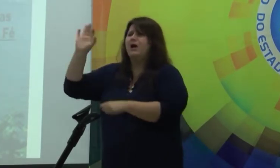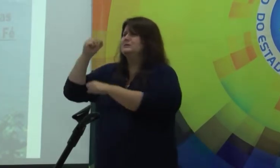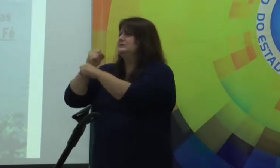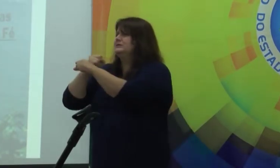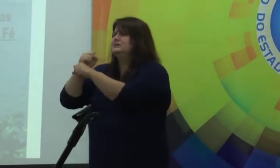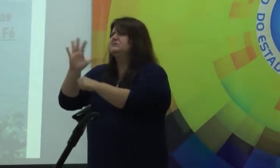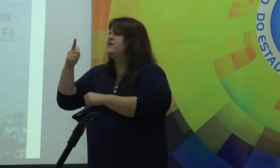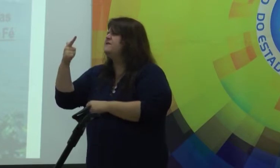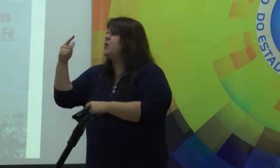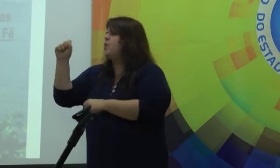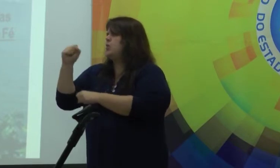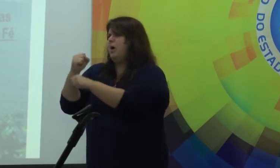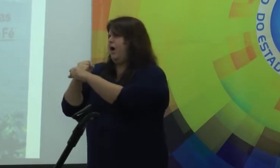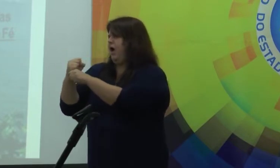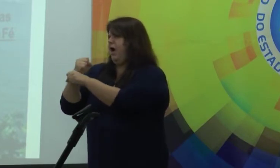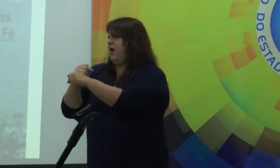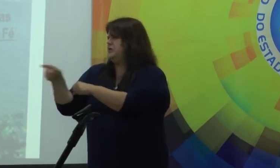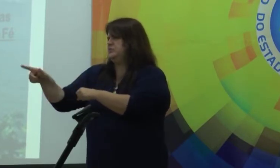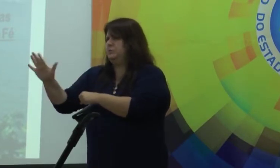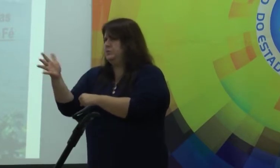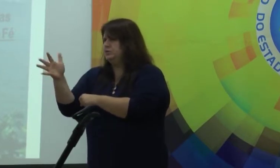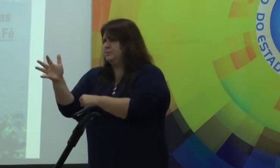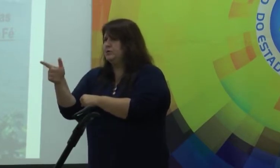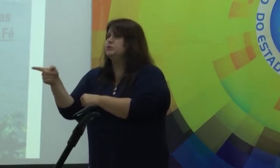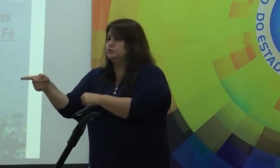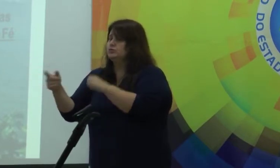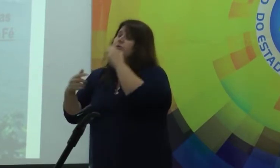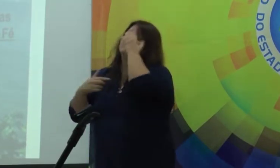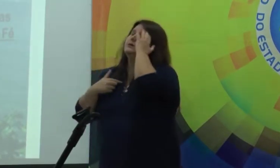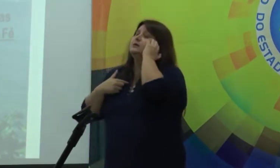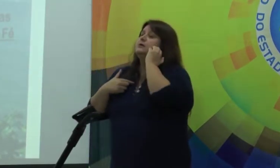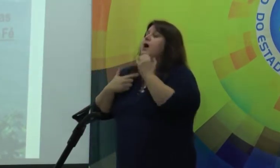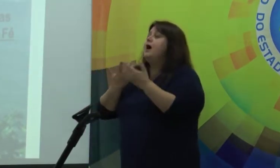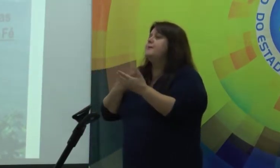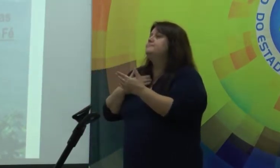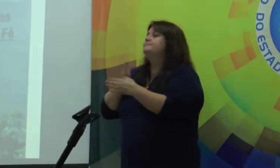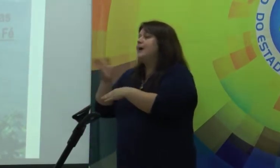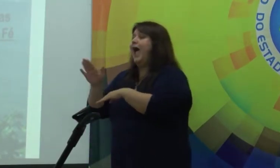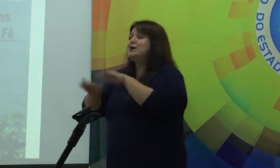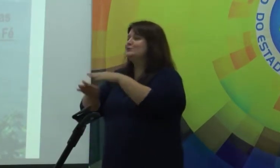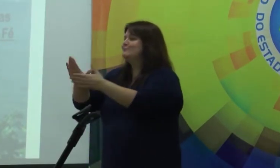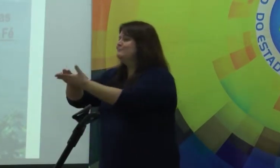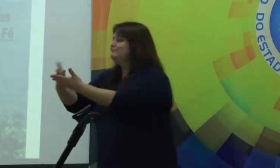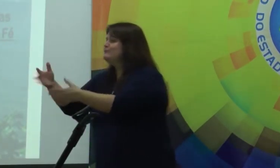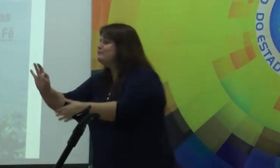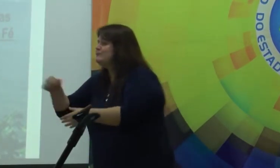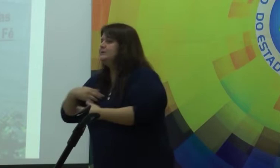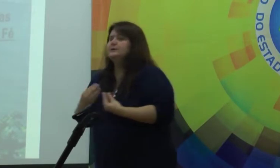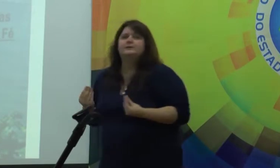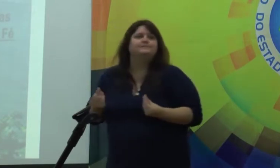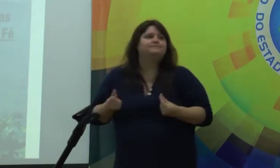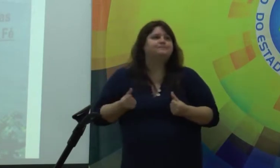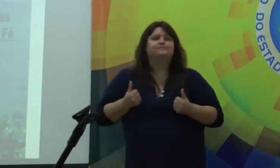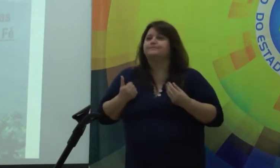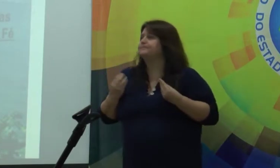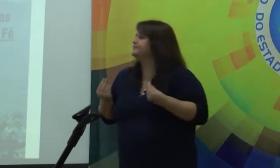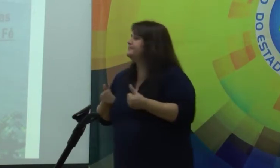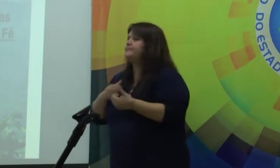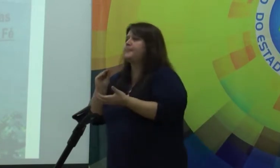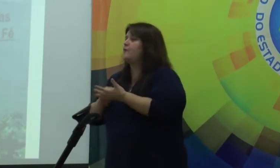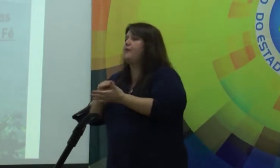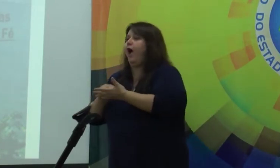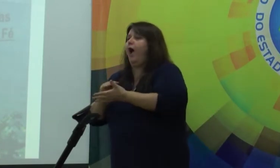Jeff foi a primeira casa espírita, iniciativa da Esmeralda. Então,